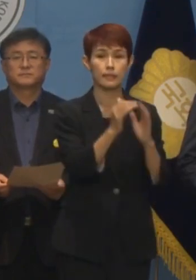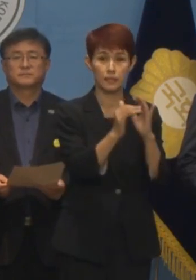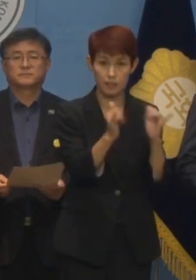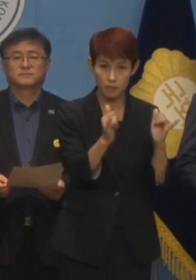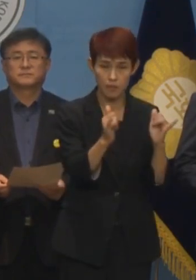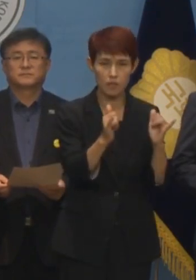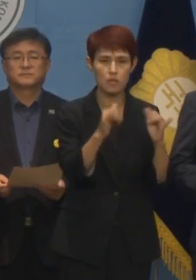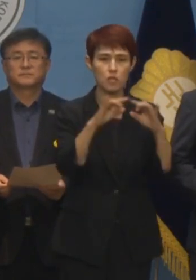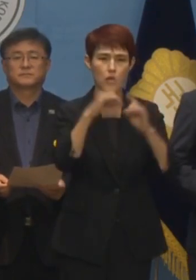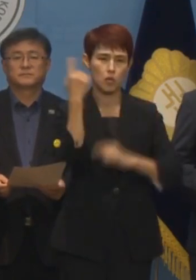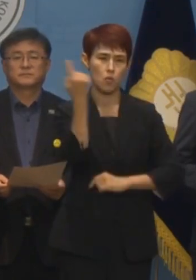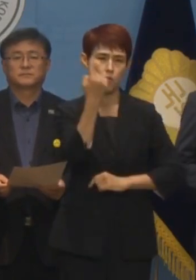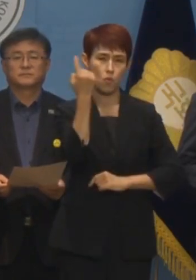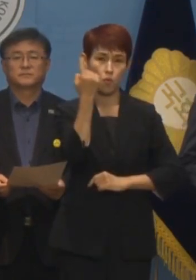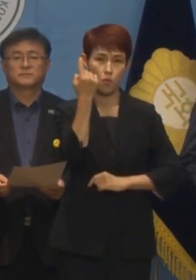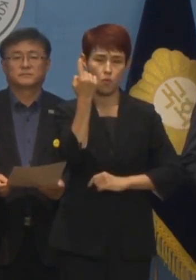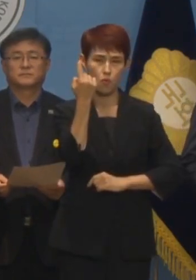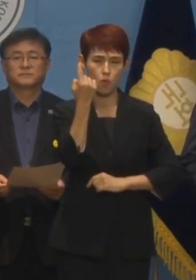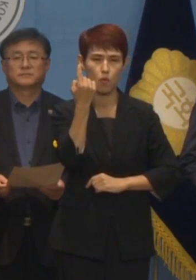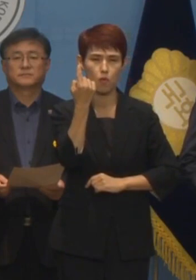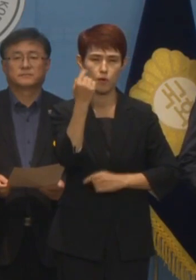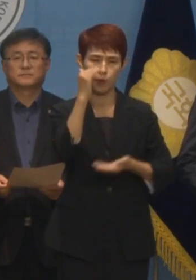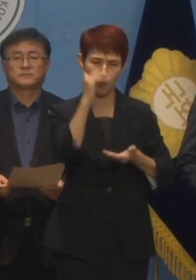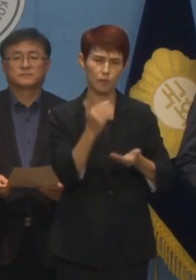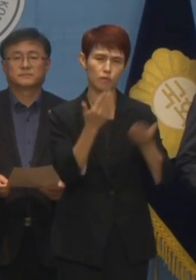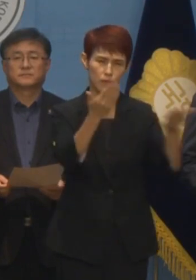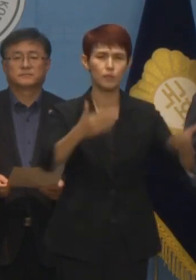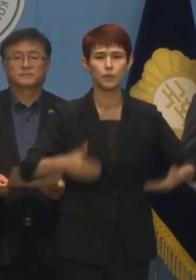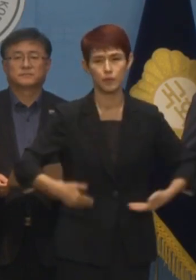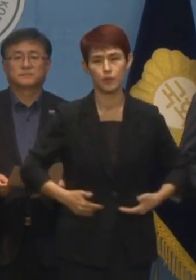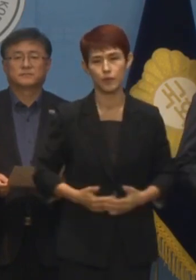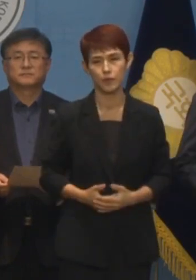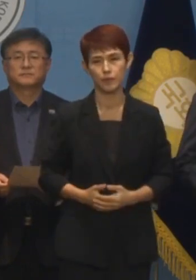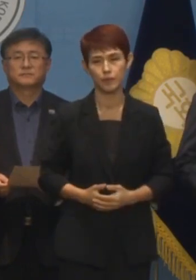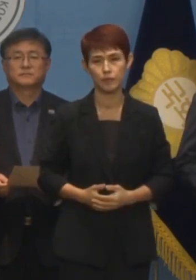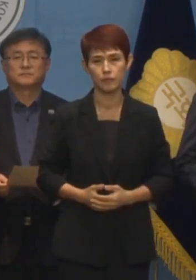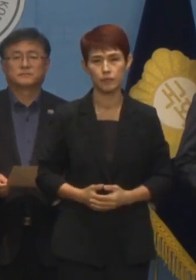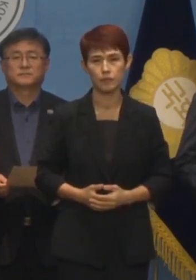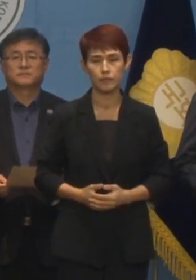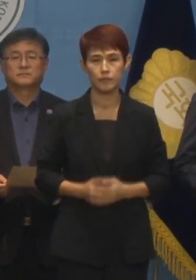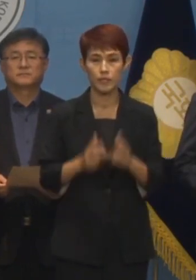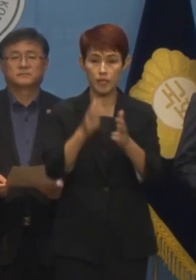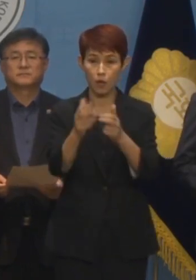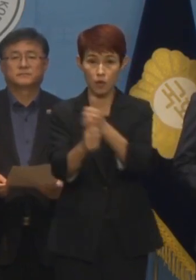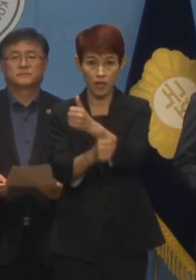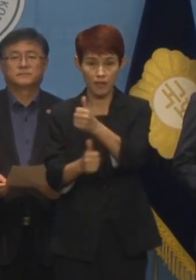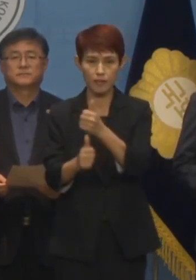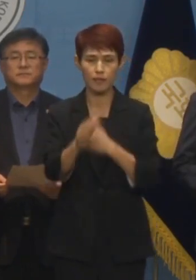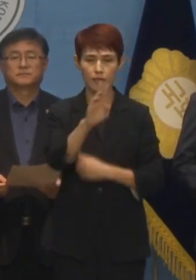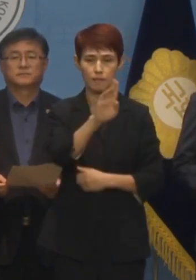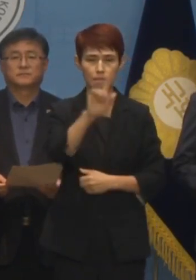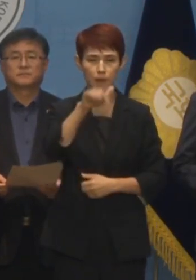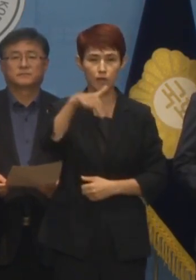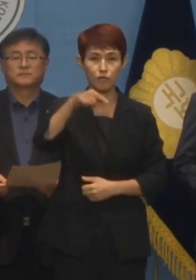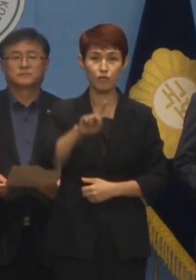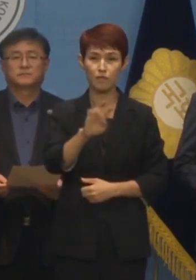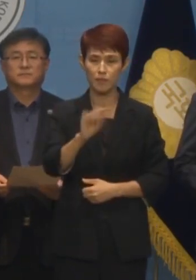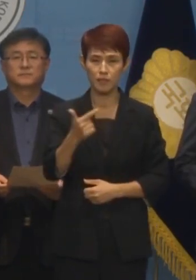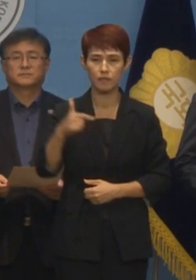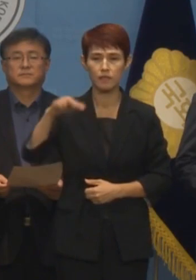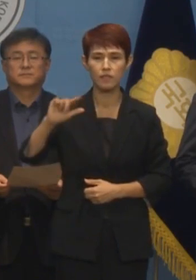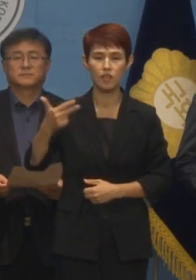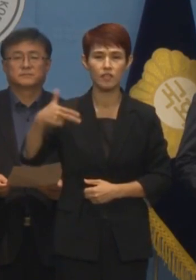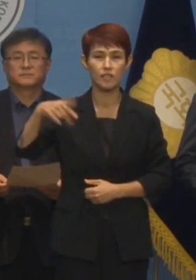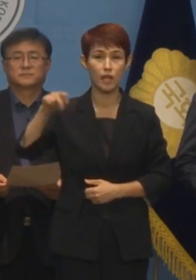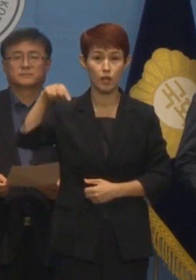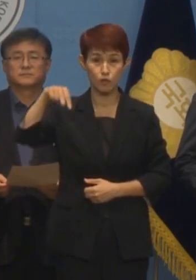전기료 감면을 시작해야 될 이유입니다. 현재 산자위에는 박주민, 전재수